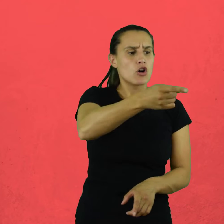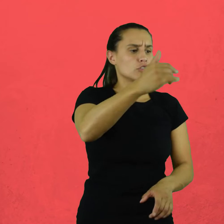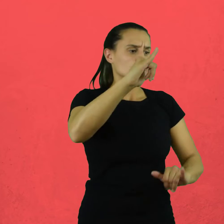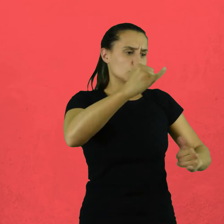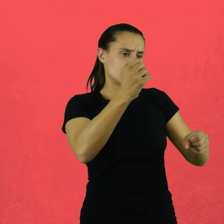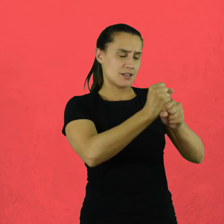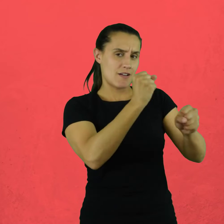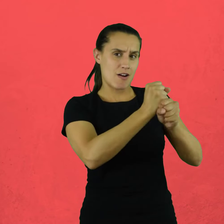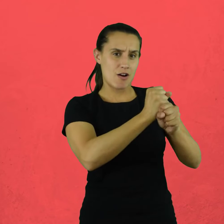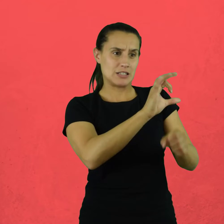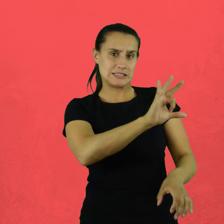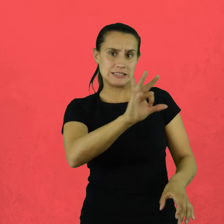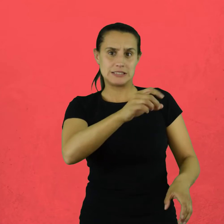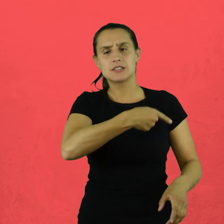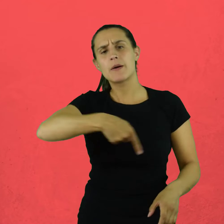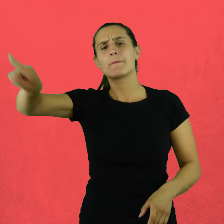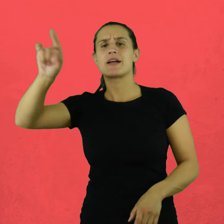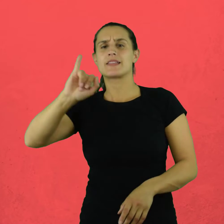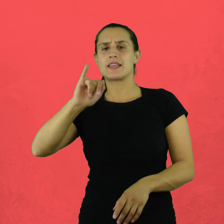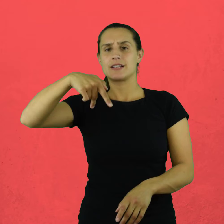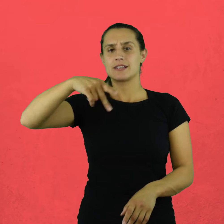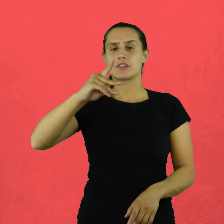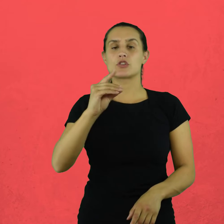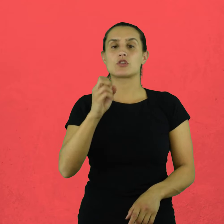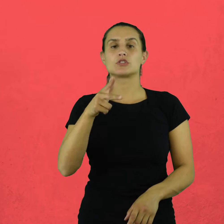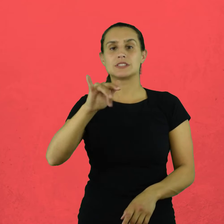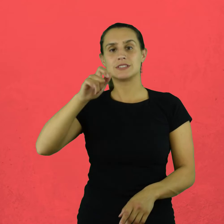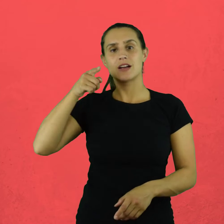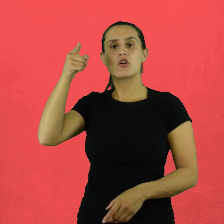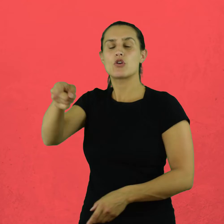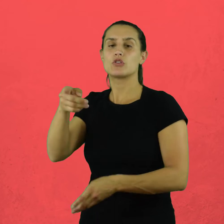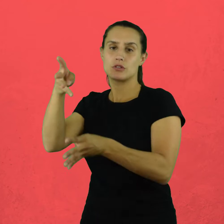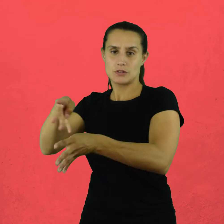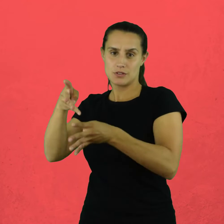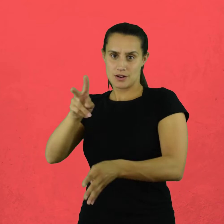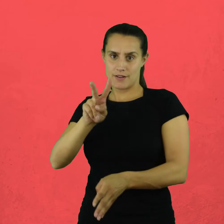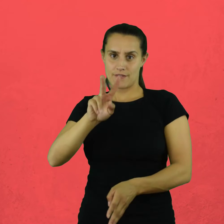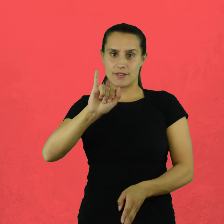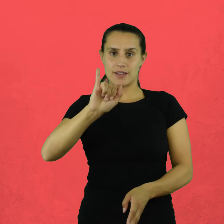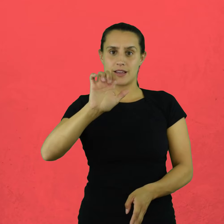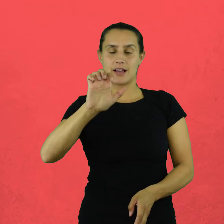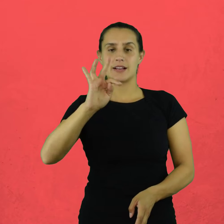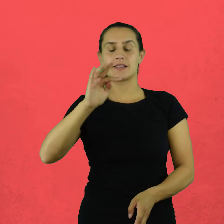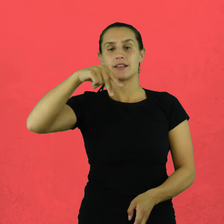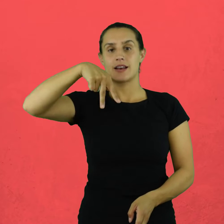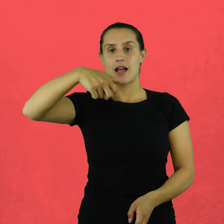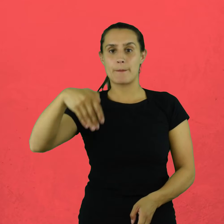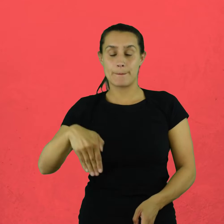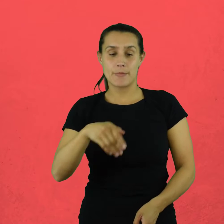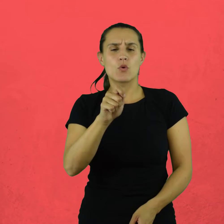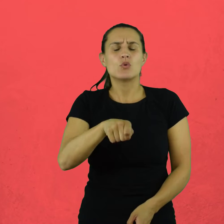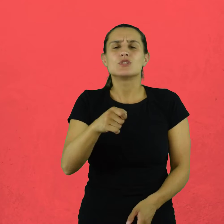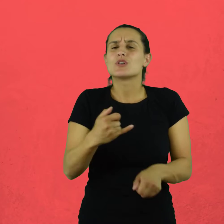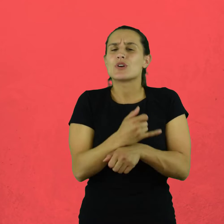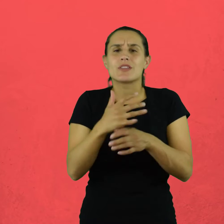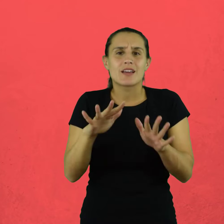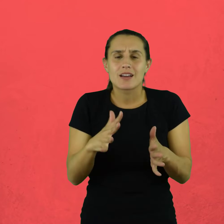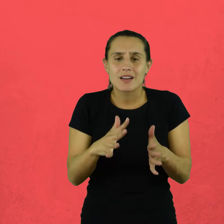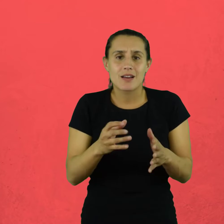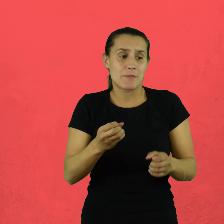reclutaron a antiguos integrantes de las SS y los enviaron a Indochina para luchar contra los guerrilleros vietnamitas. El mayor de los errores